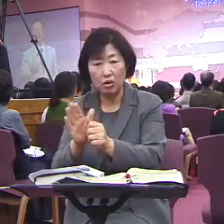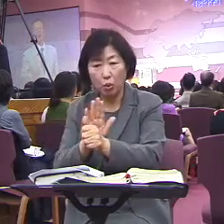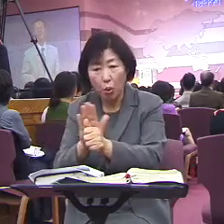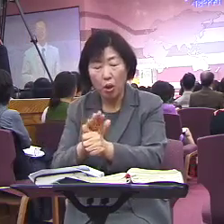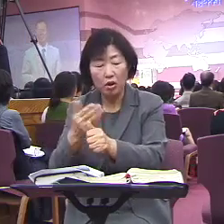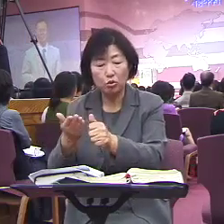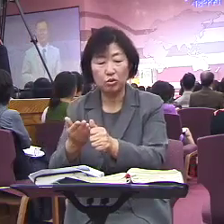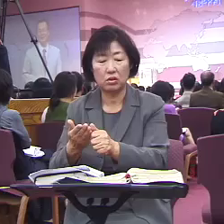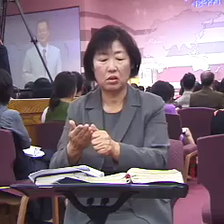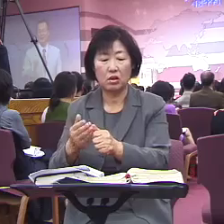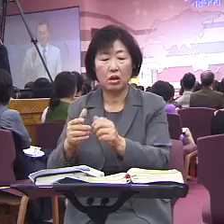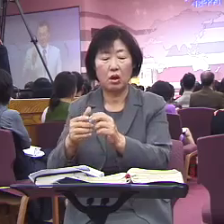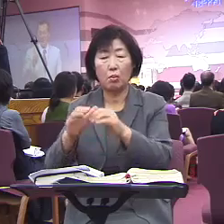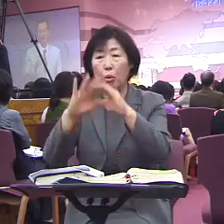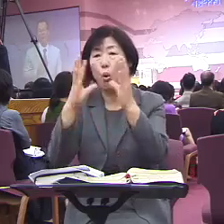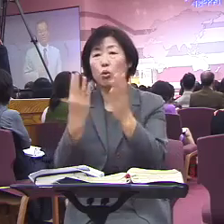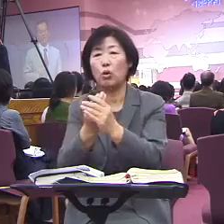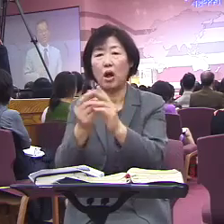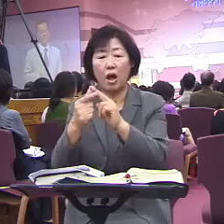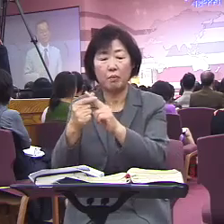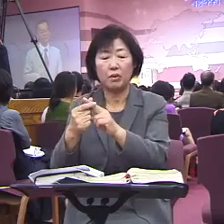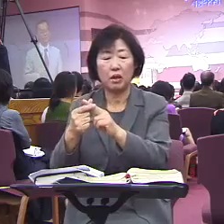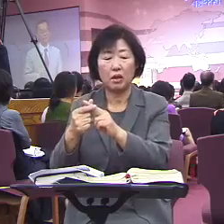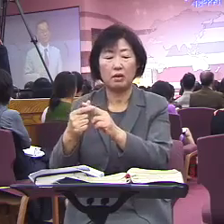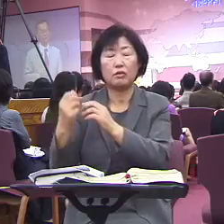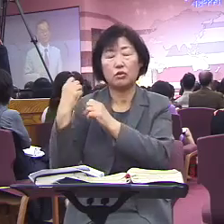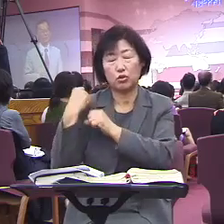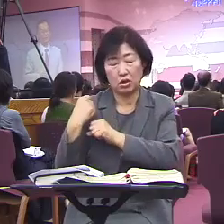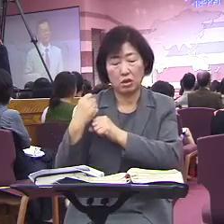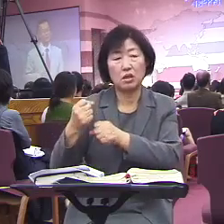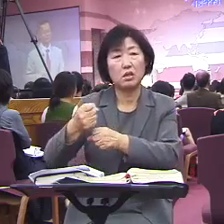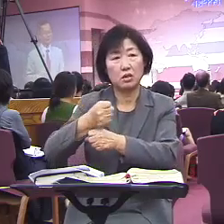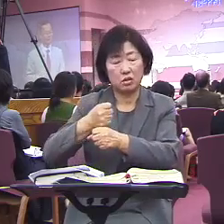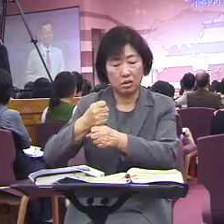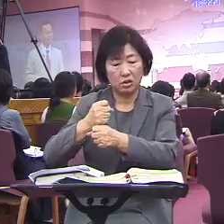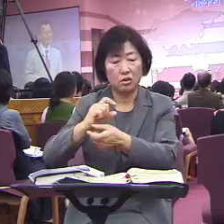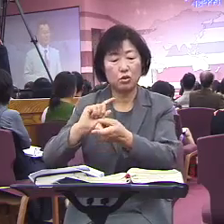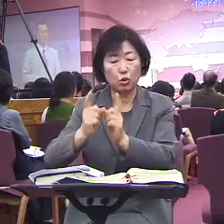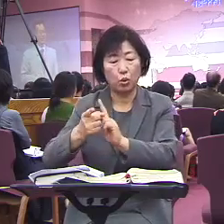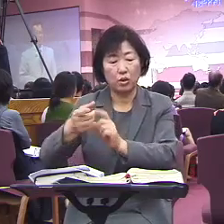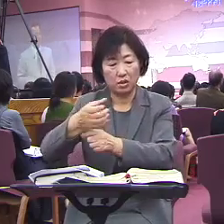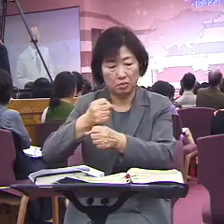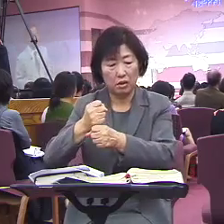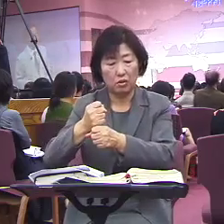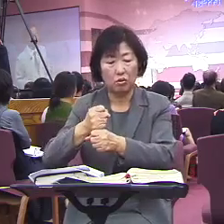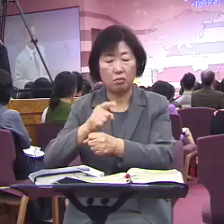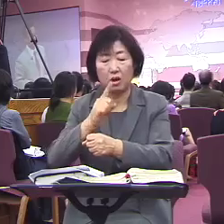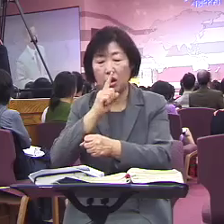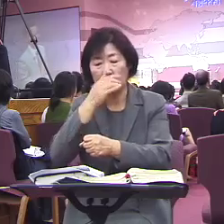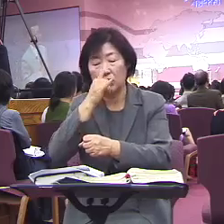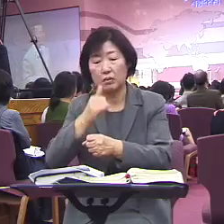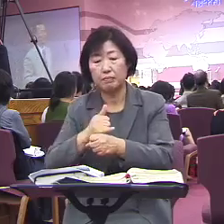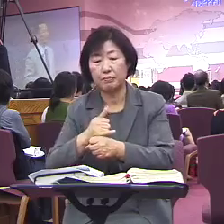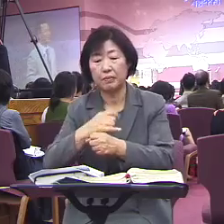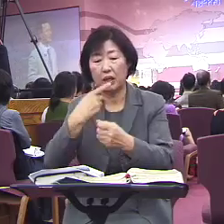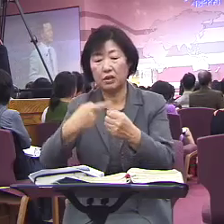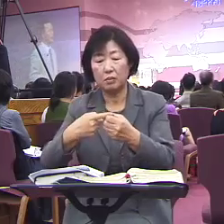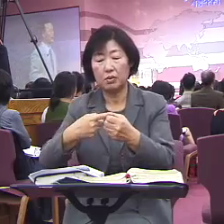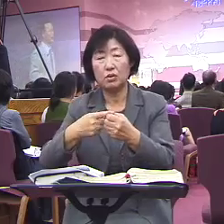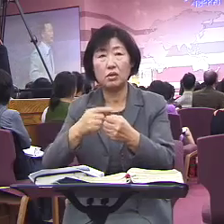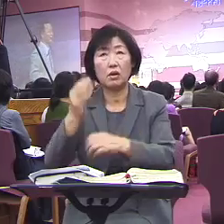우리 모두가 함께 지어야 되는 짐이라고 말씀을 해주시는 겁니다. 제가 첫 번째 그 목회를 한